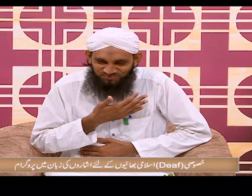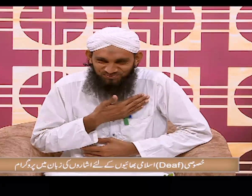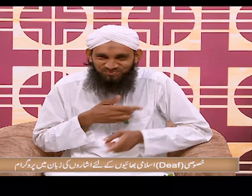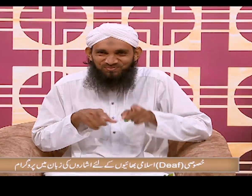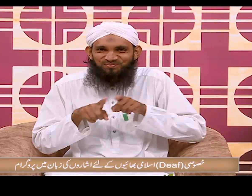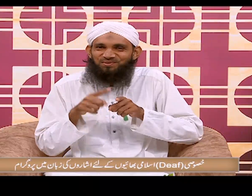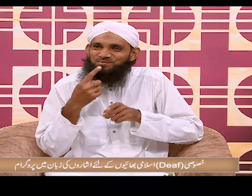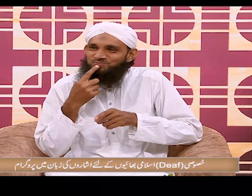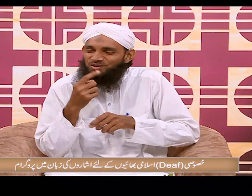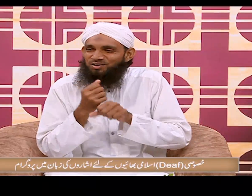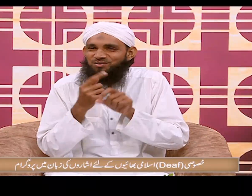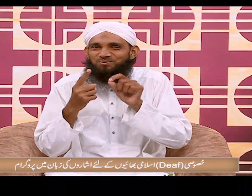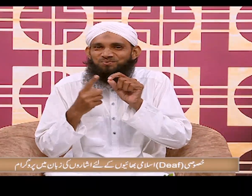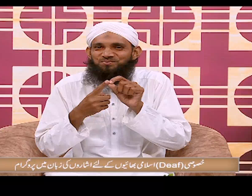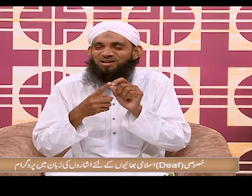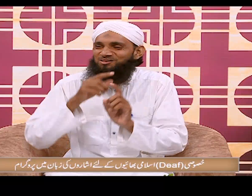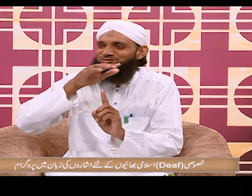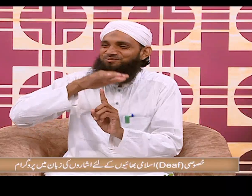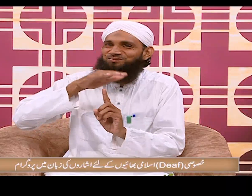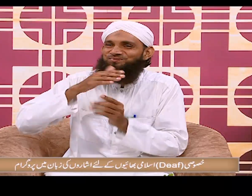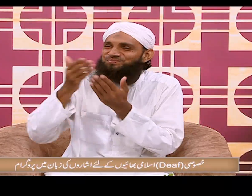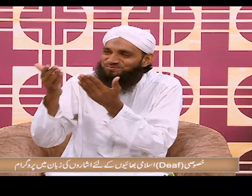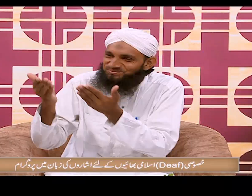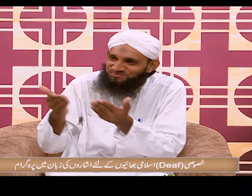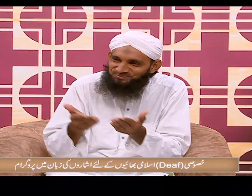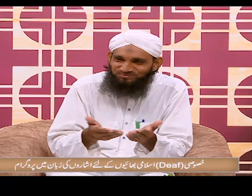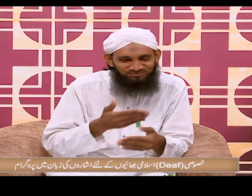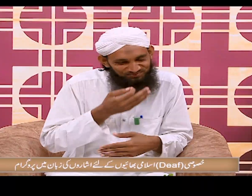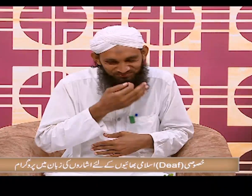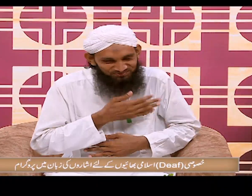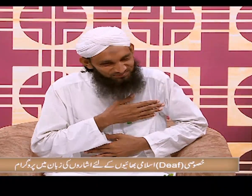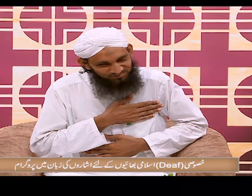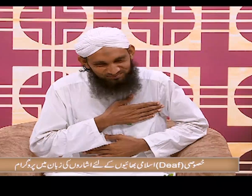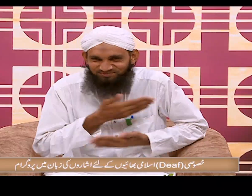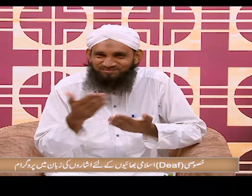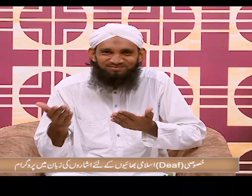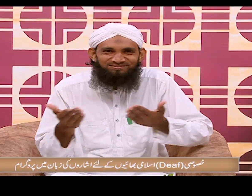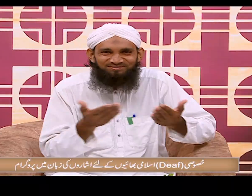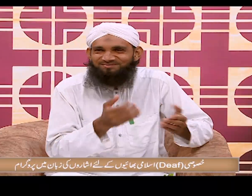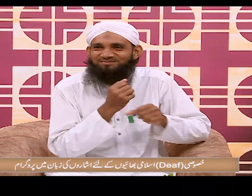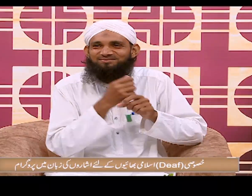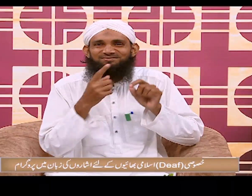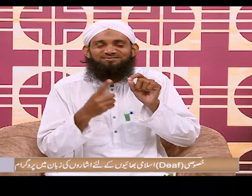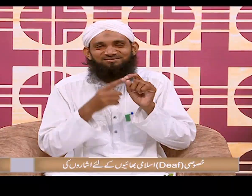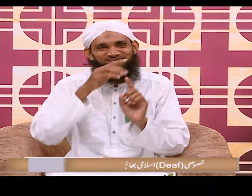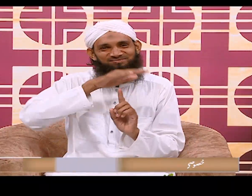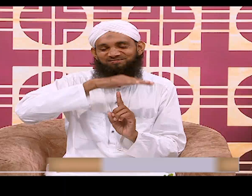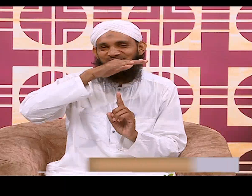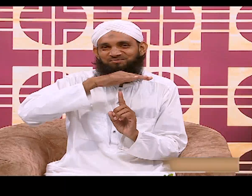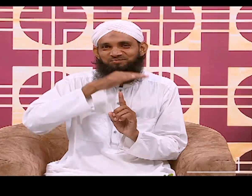ساتھ حضور غوث پاک رحمت اللہ علیہ کو رکنے کے لیے اپنا مکان حاضر کیا۔ حضور غوث پاک رحمت اللہ